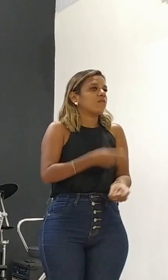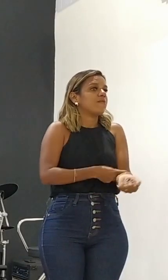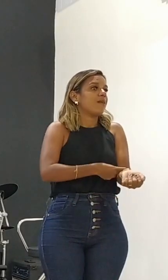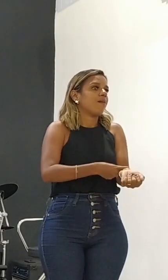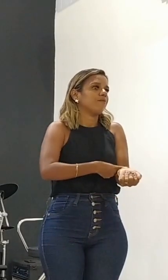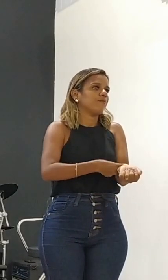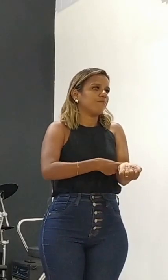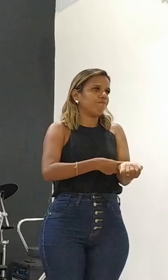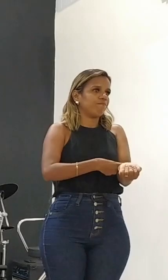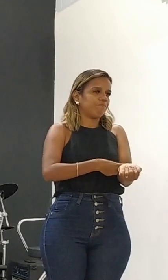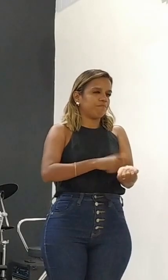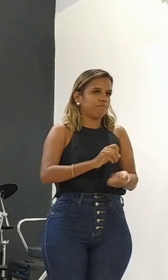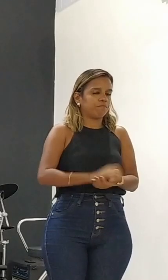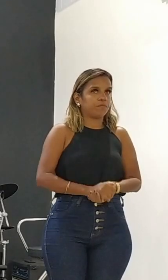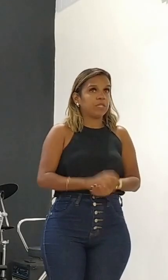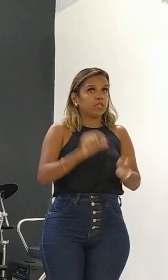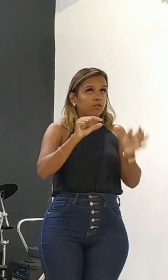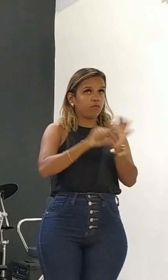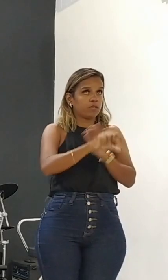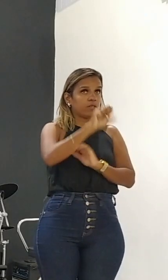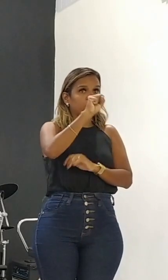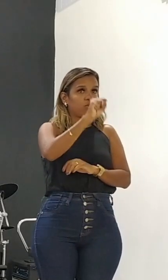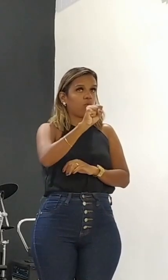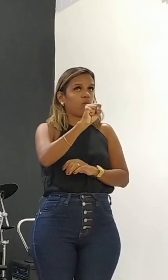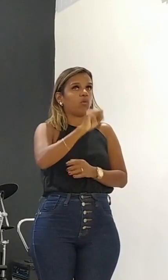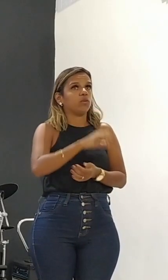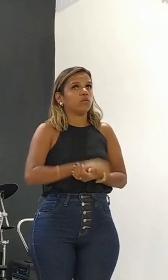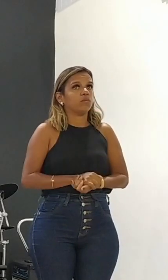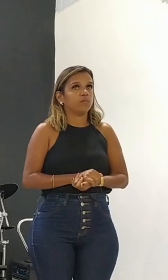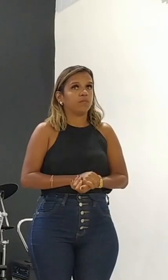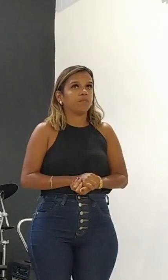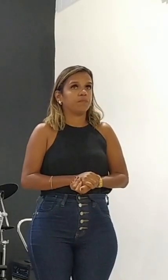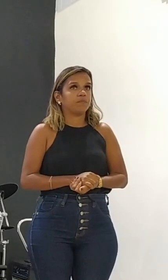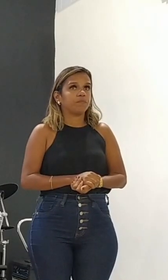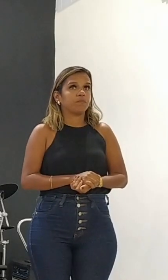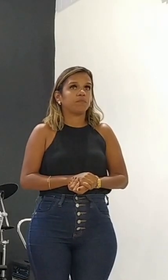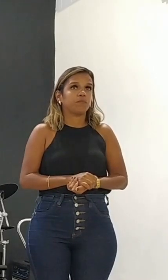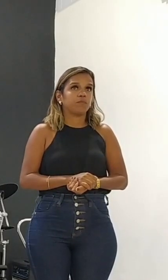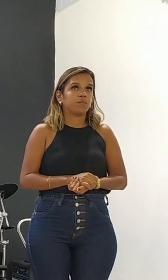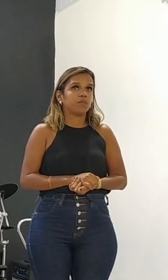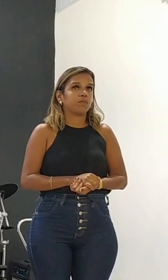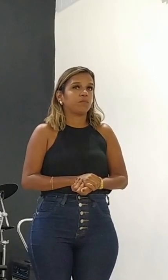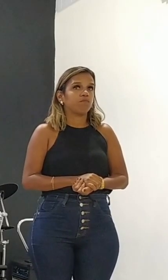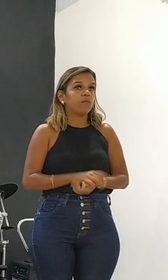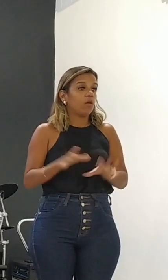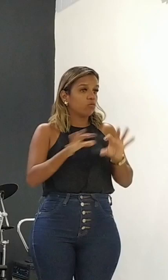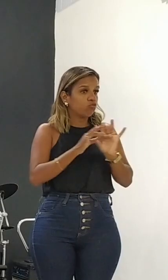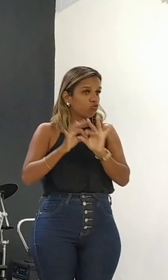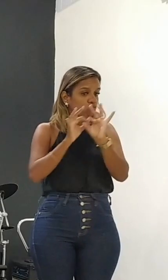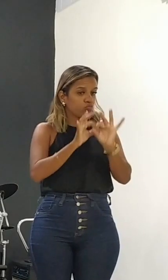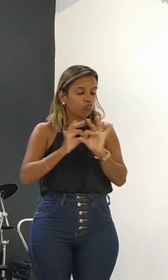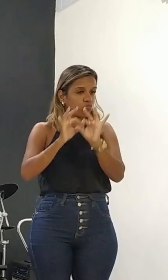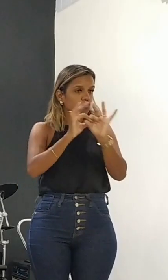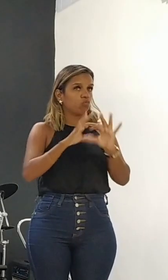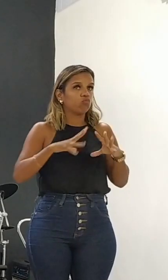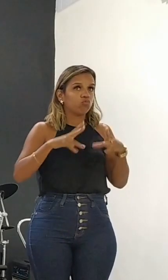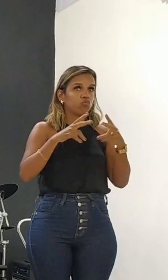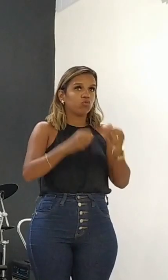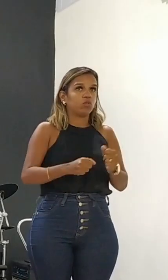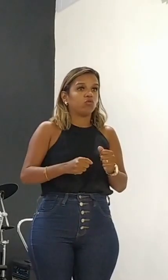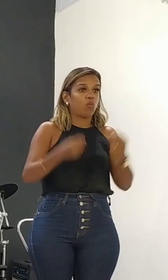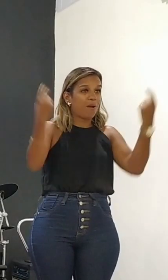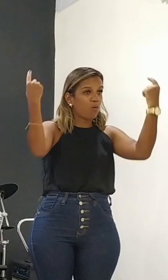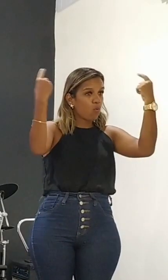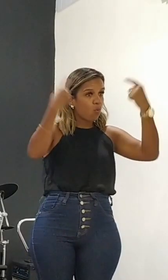Aleluia. E diz ali no versículo 8: e ligaram-se entre si todos para virem atacar Jerusalém